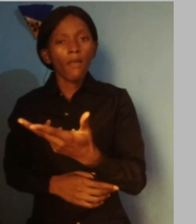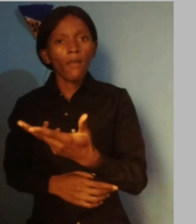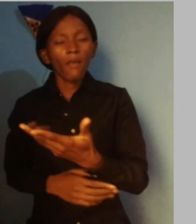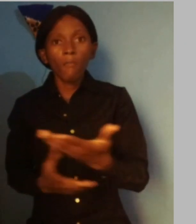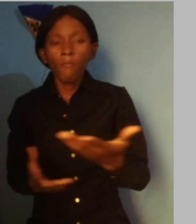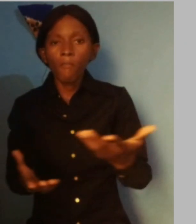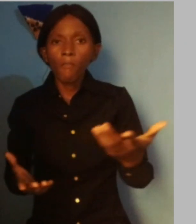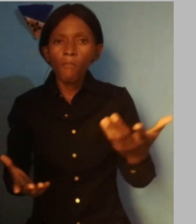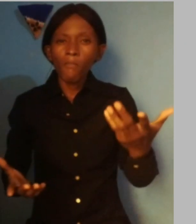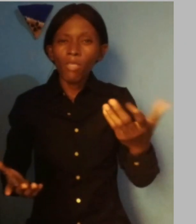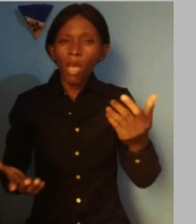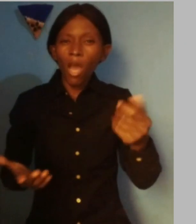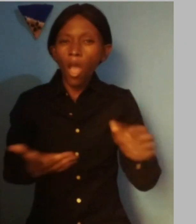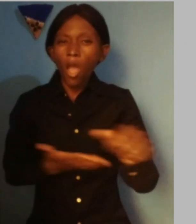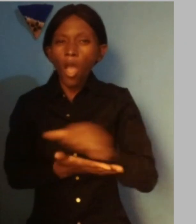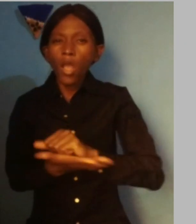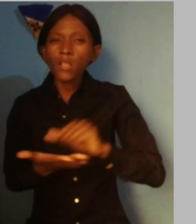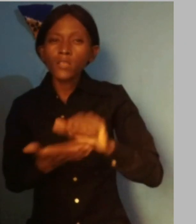représentent